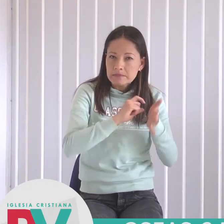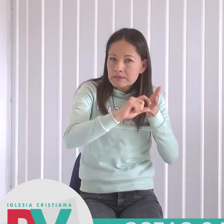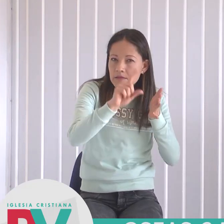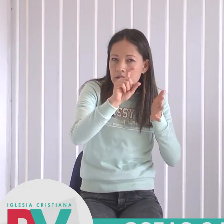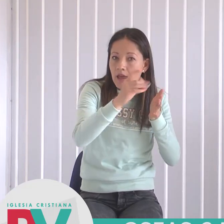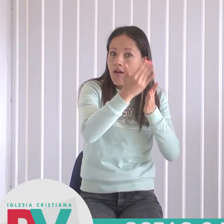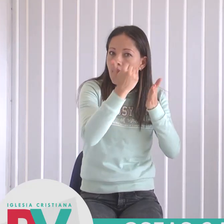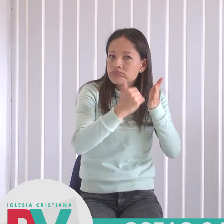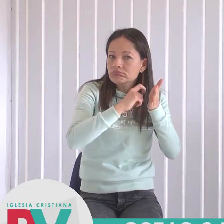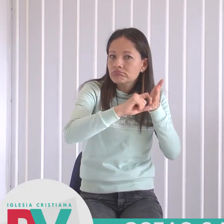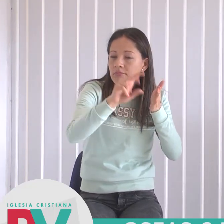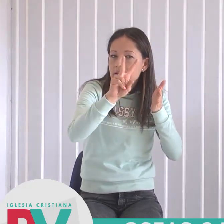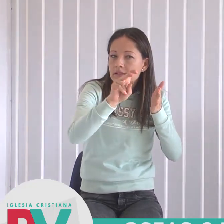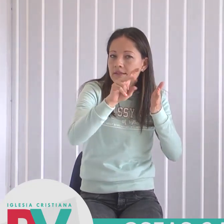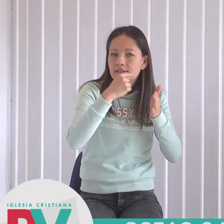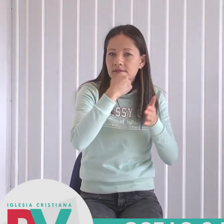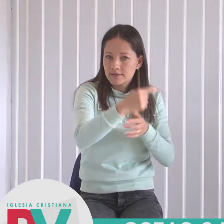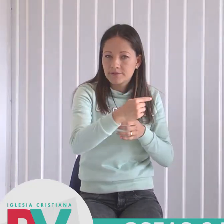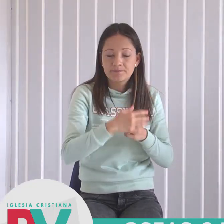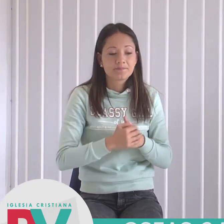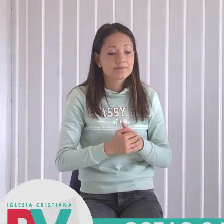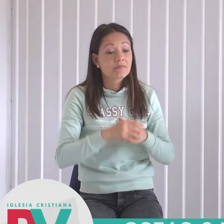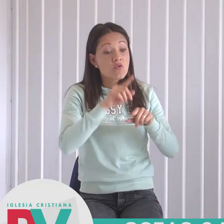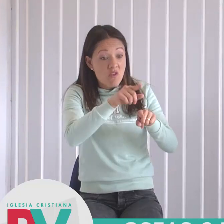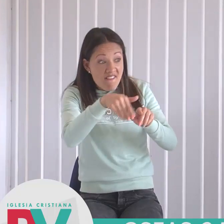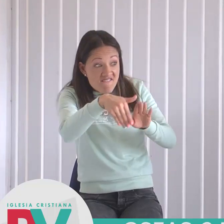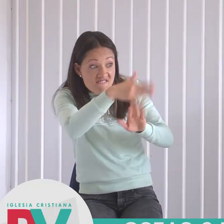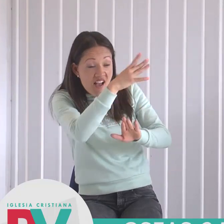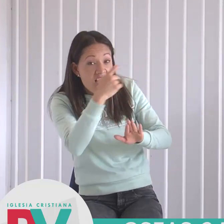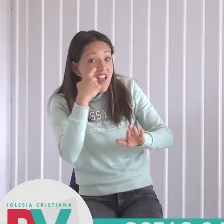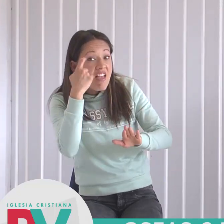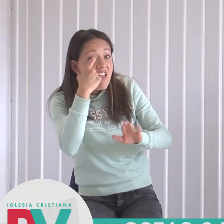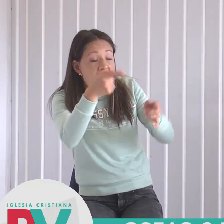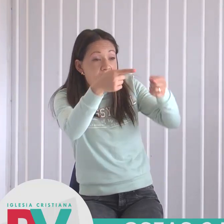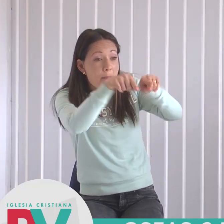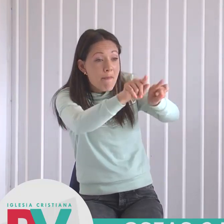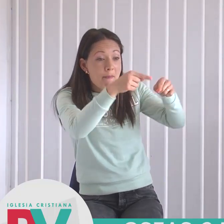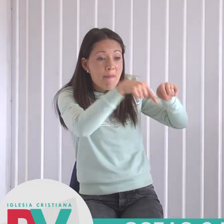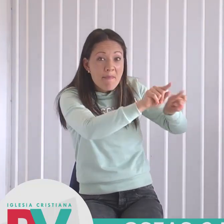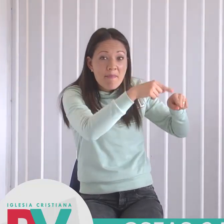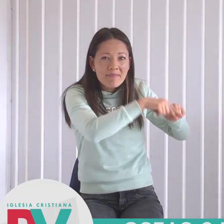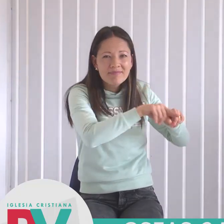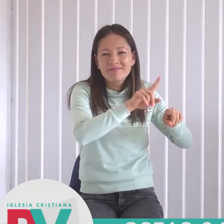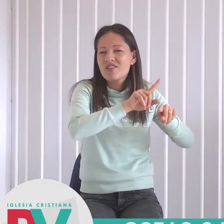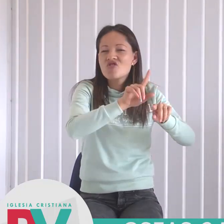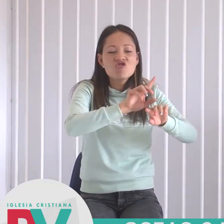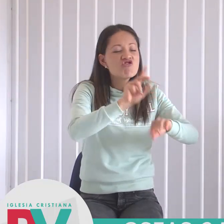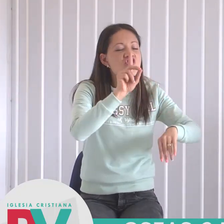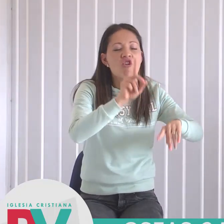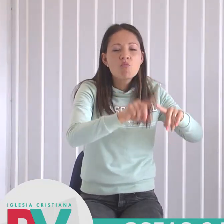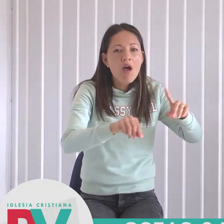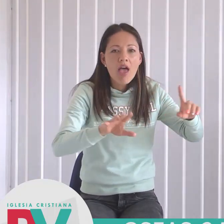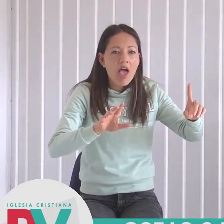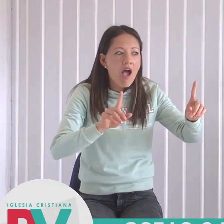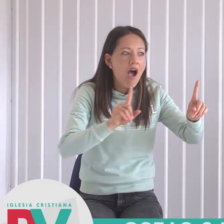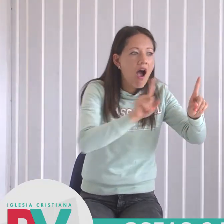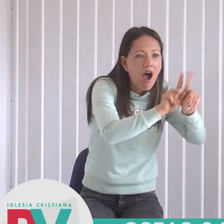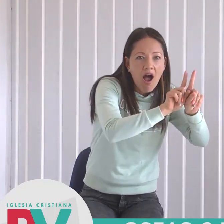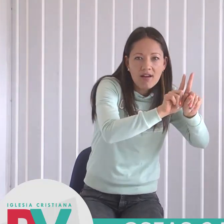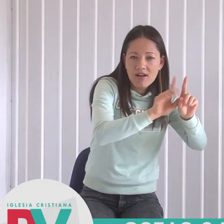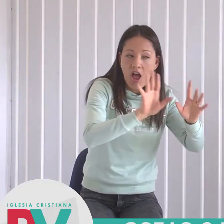Versículos 6 y 7. Irá en busca de sus amantes, pero no podrá alcanzarlos, ni tampoco